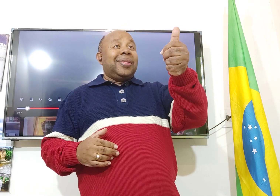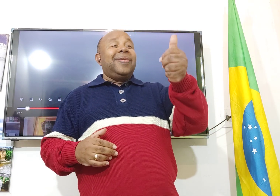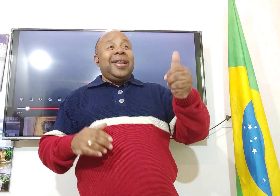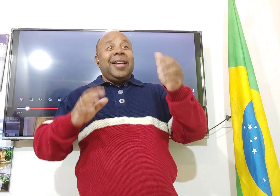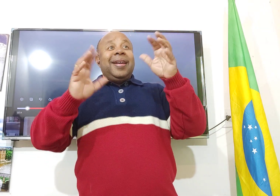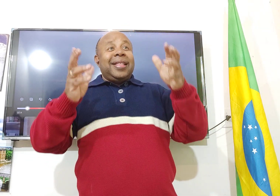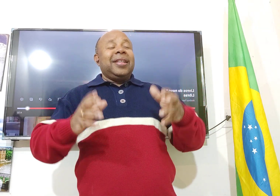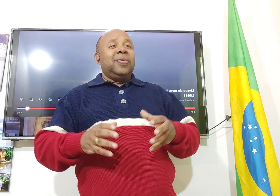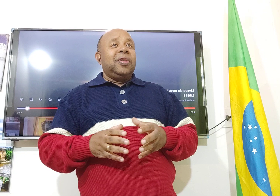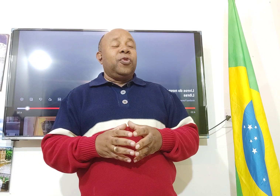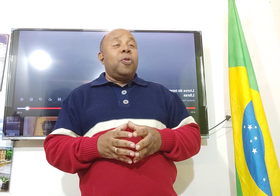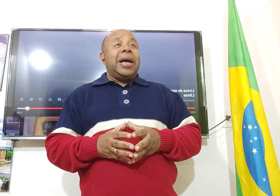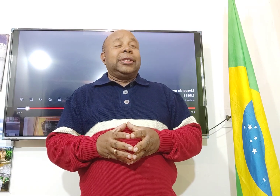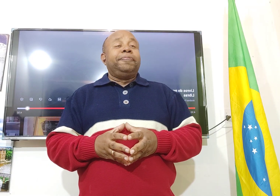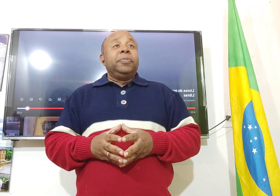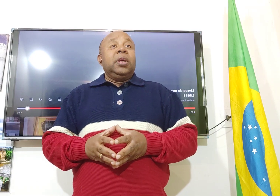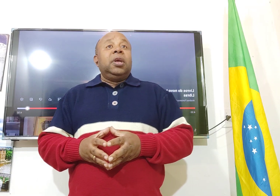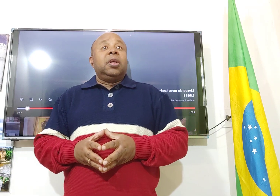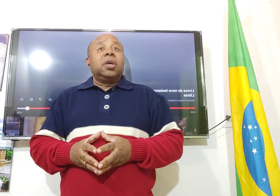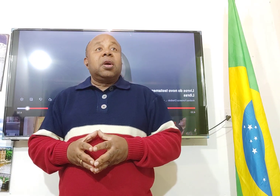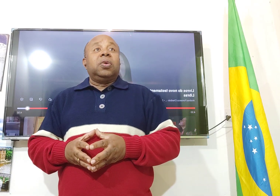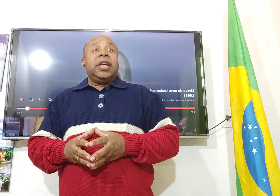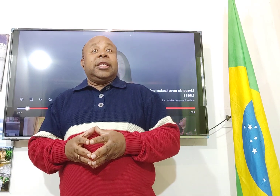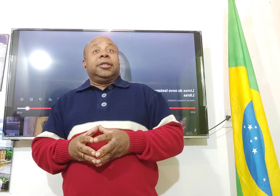tradução aí, né? Até a tradução ficou massa. Então o que acontece?